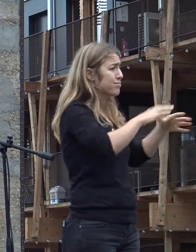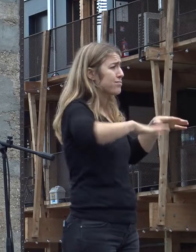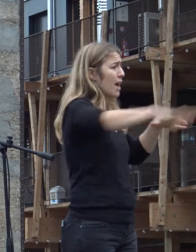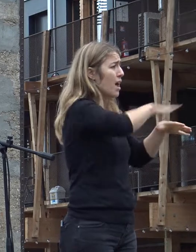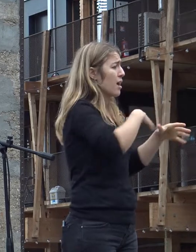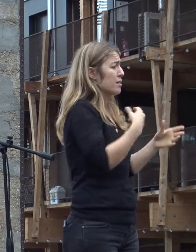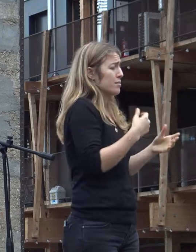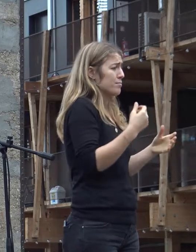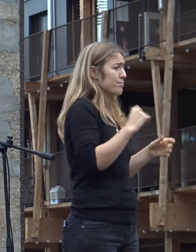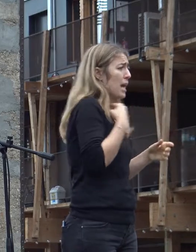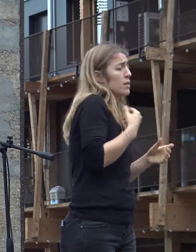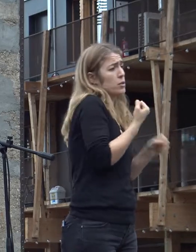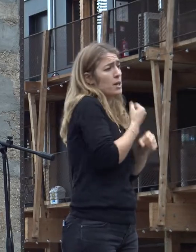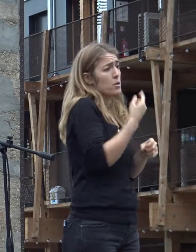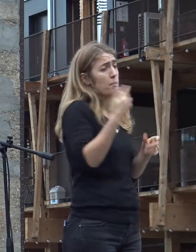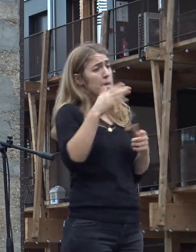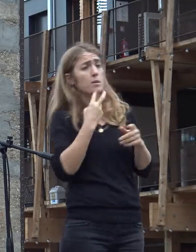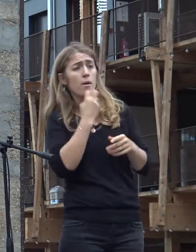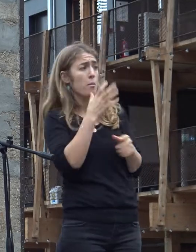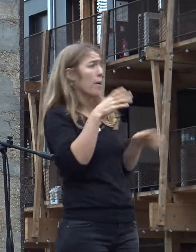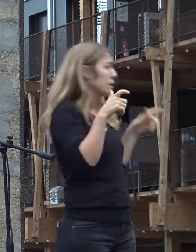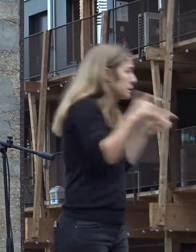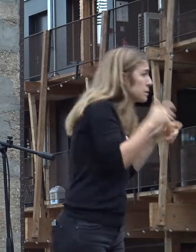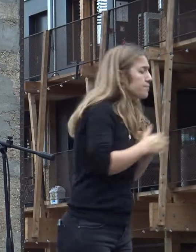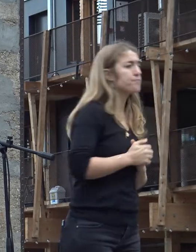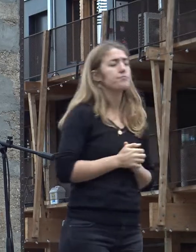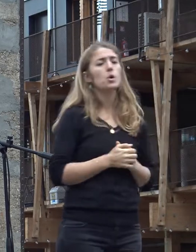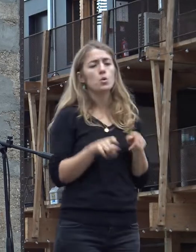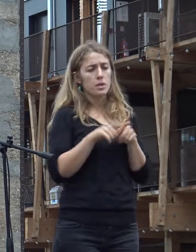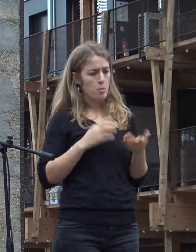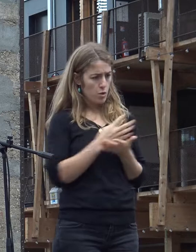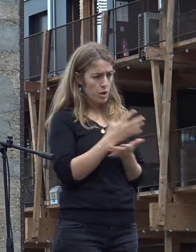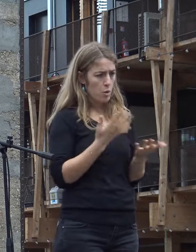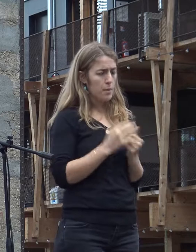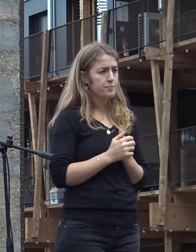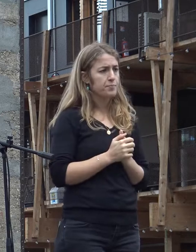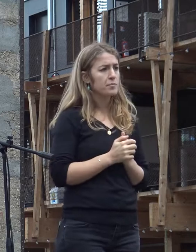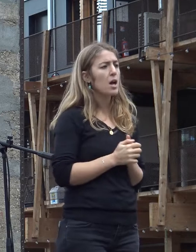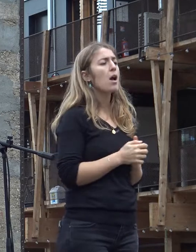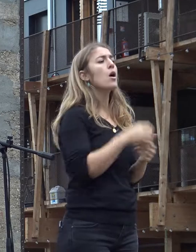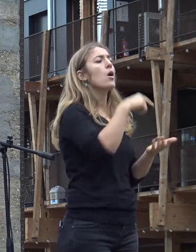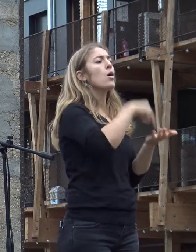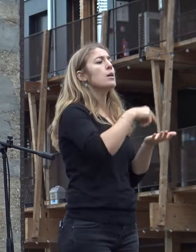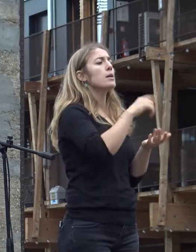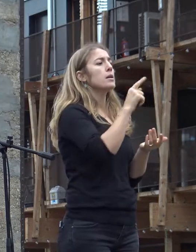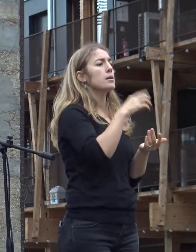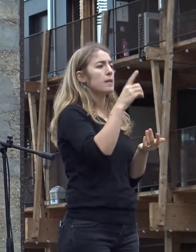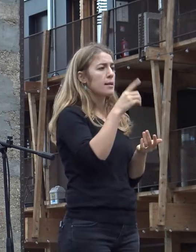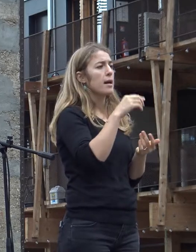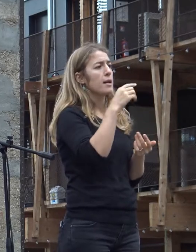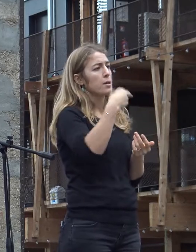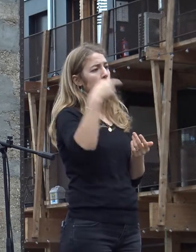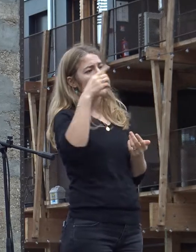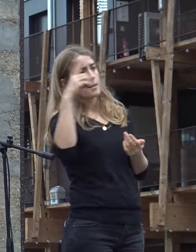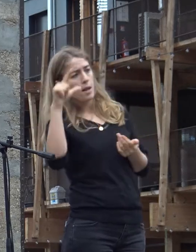Notre propos, c'est aussi de soutenir, d'accompagner tous les projets sur la ZAD de Notre-Dame-des-Landes afin